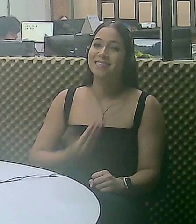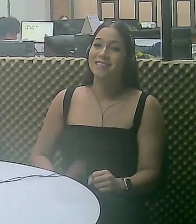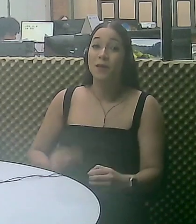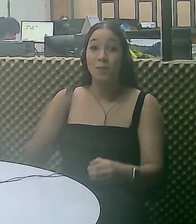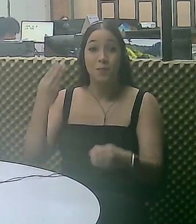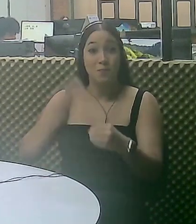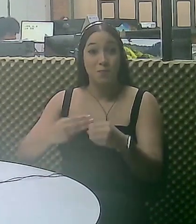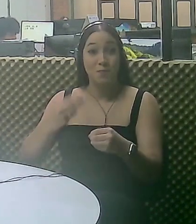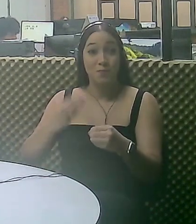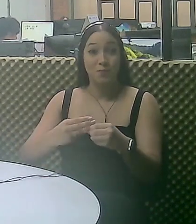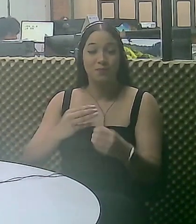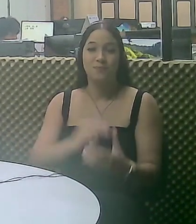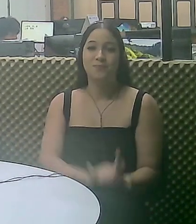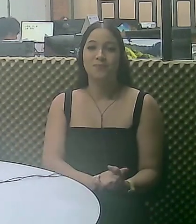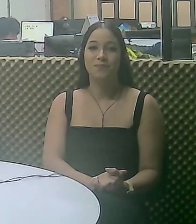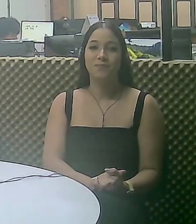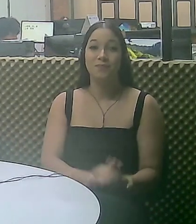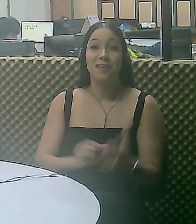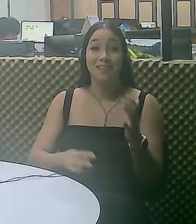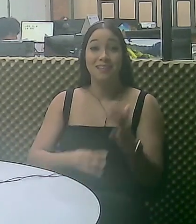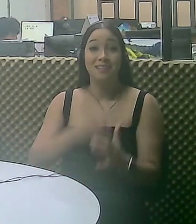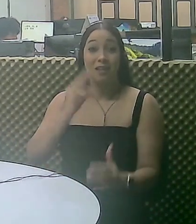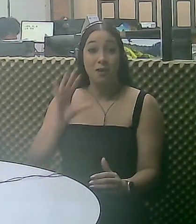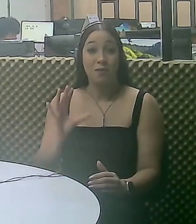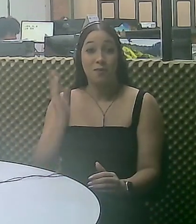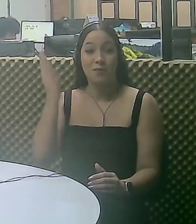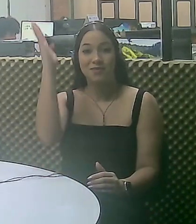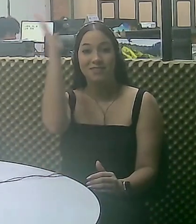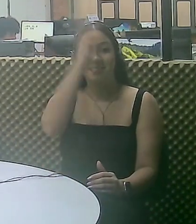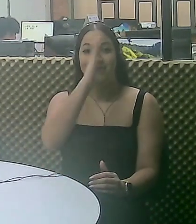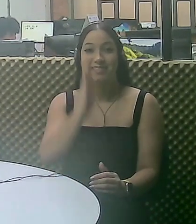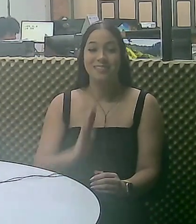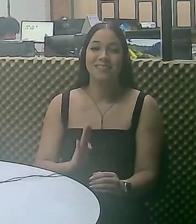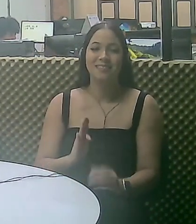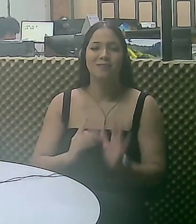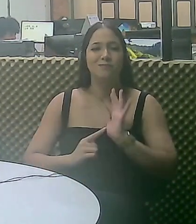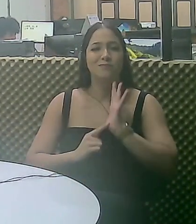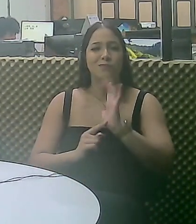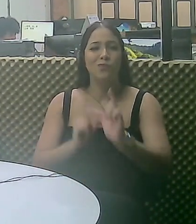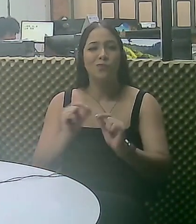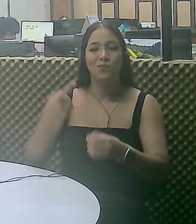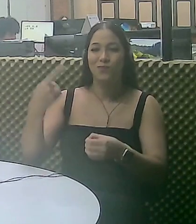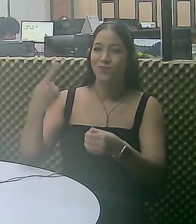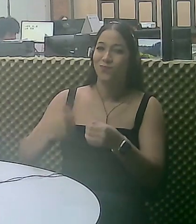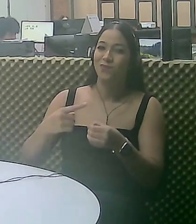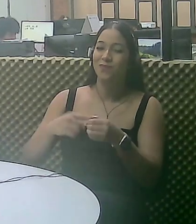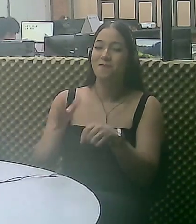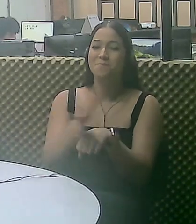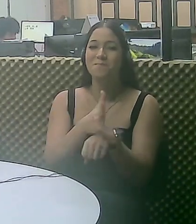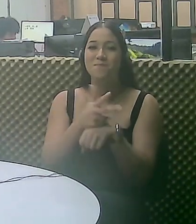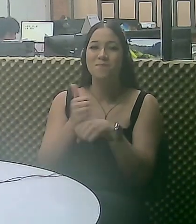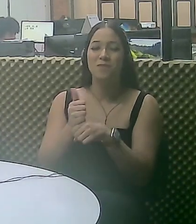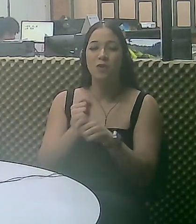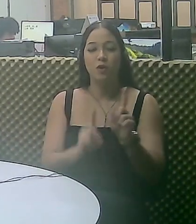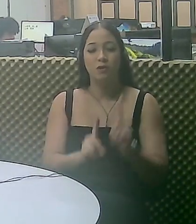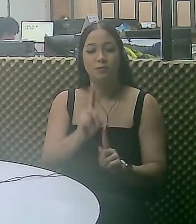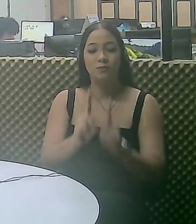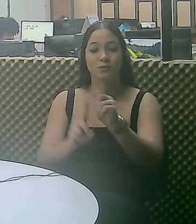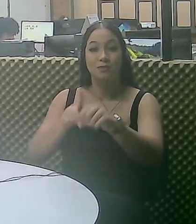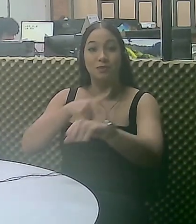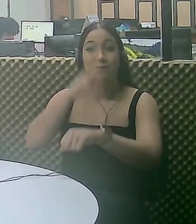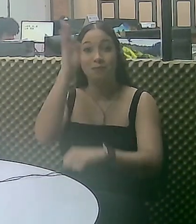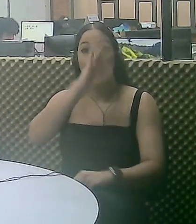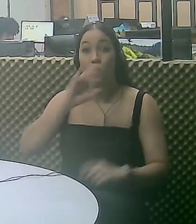municipal. Em sua terceira edição, a etapa nacional mostrou que a cidade teve as melhores médias do país